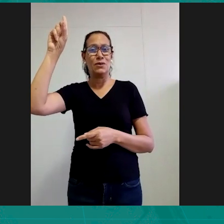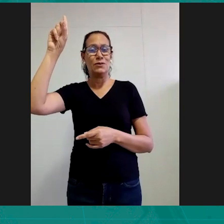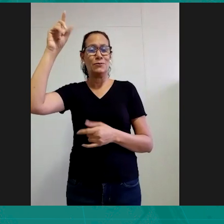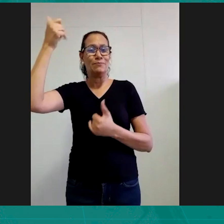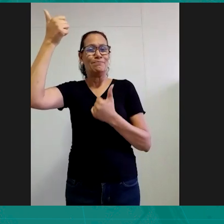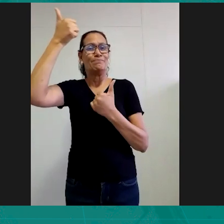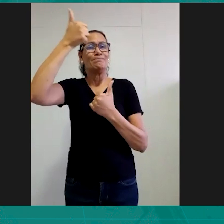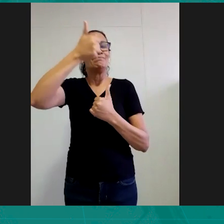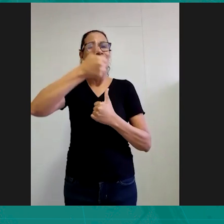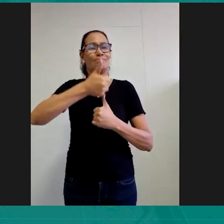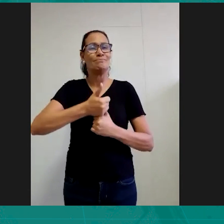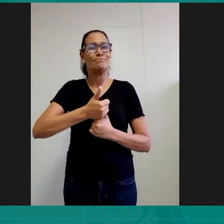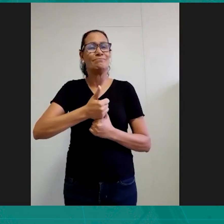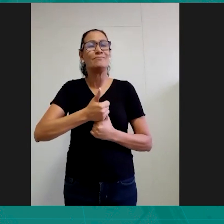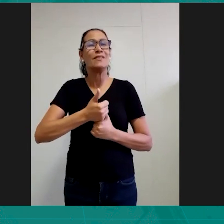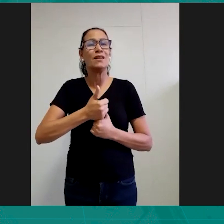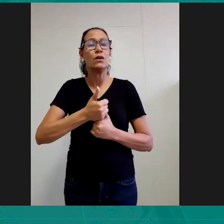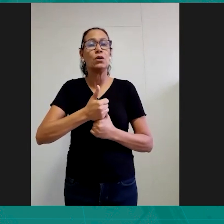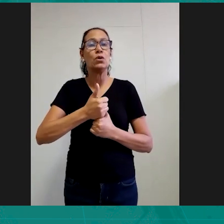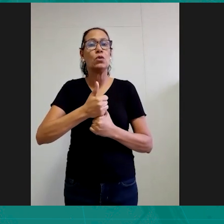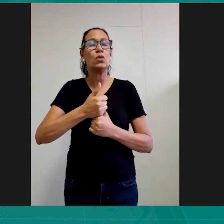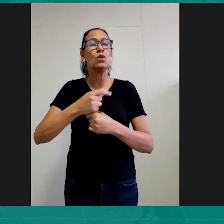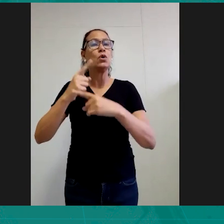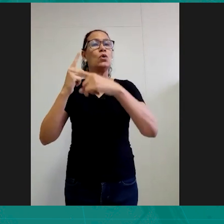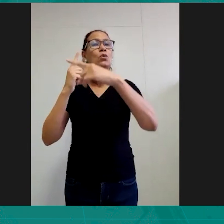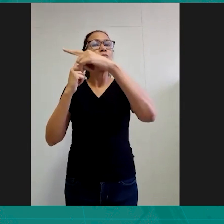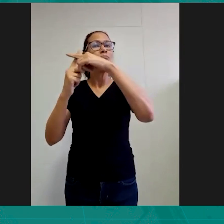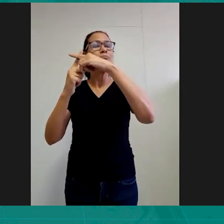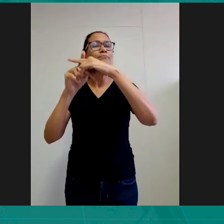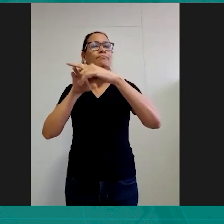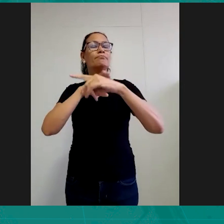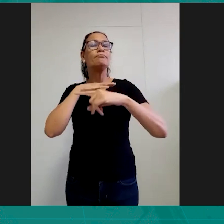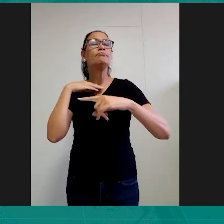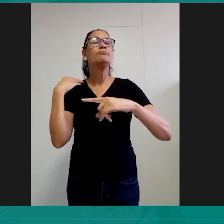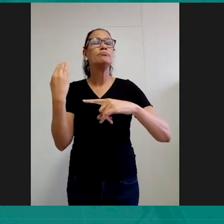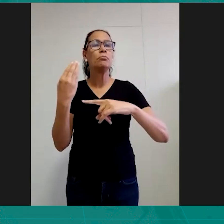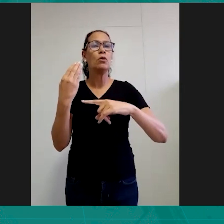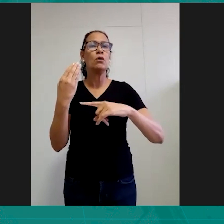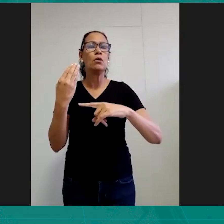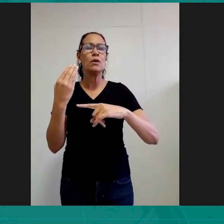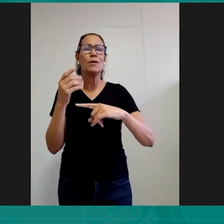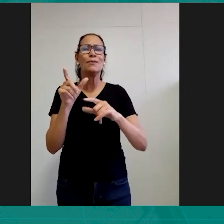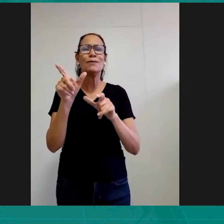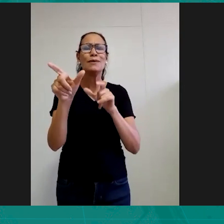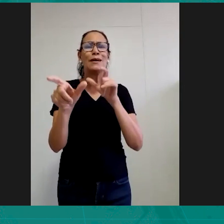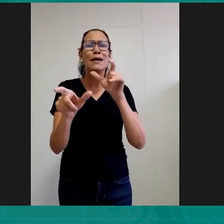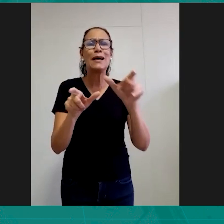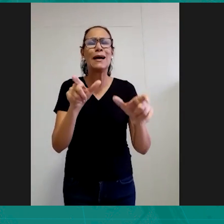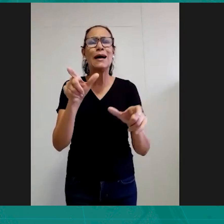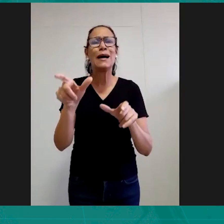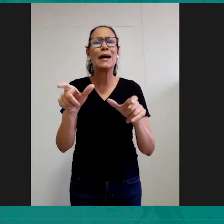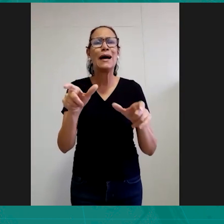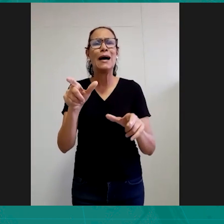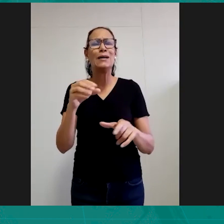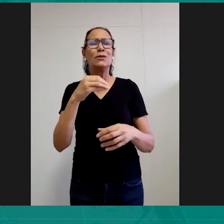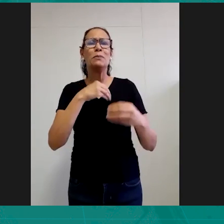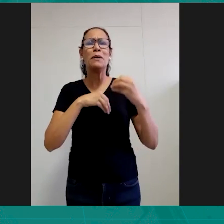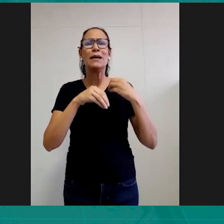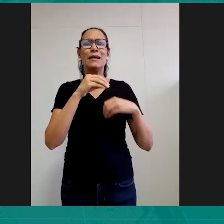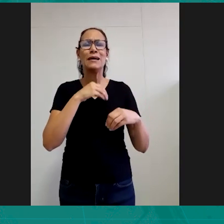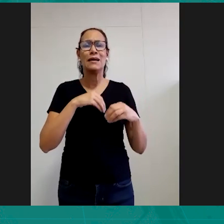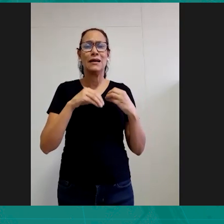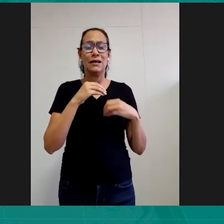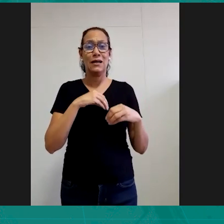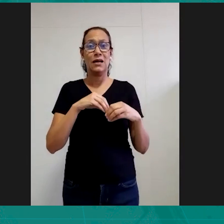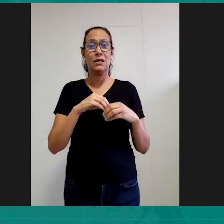foi necessário Cristo morrer pelas nossas iniquidades, para nós, irmão, não vivemos mais